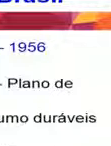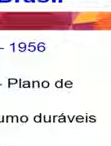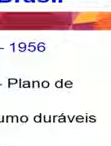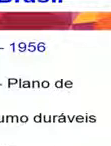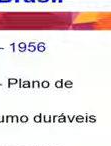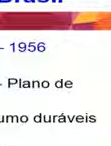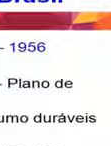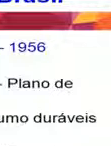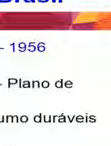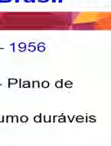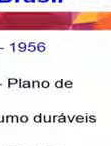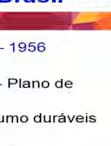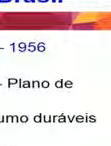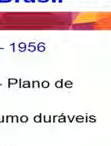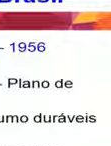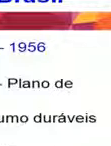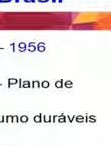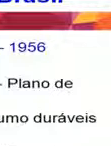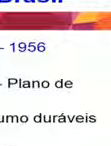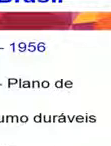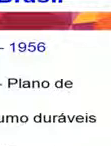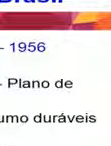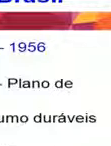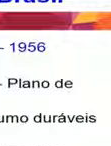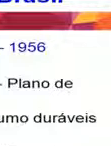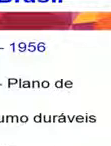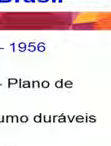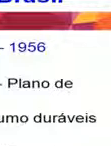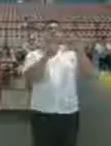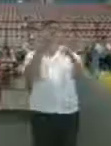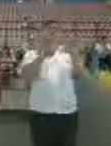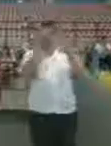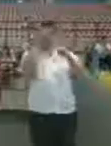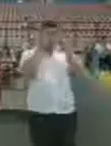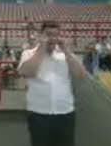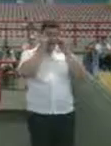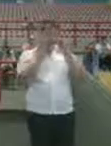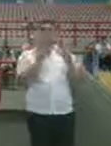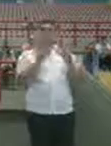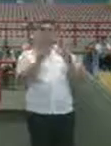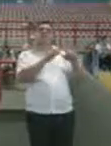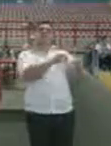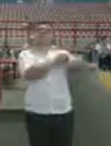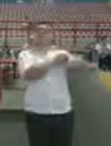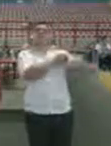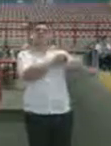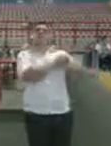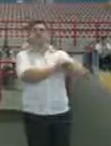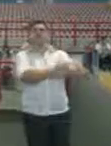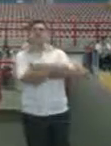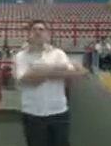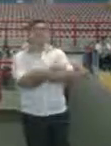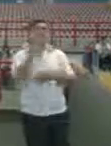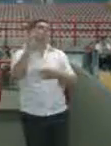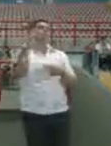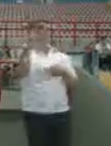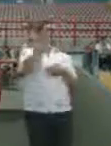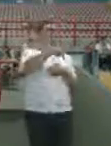tem um saldo de qualidade e é aí que nós temos o surgimento da indústria de bens de consumo. É bom que vocês não confundam isso. Com